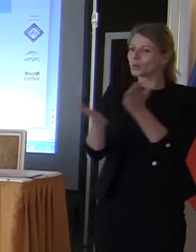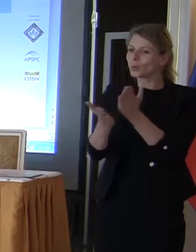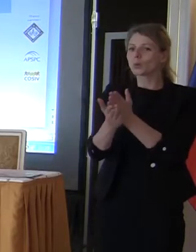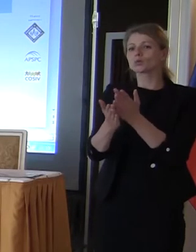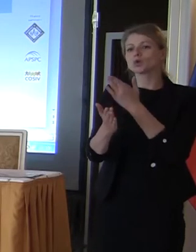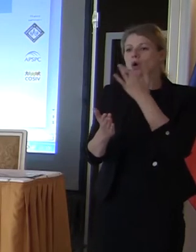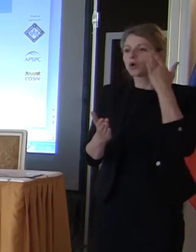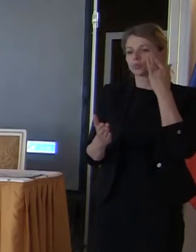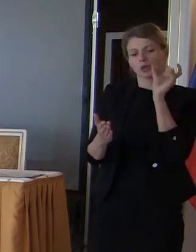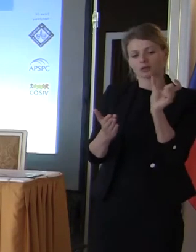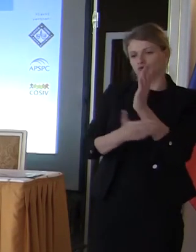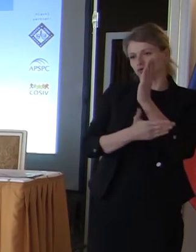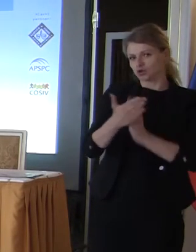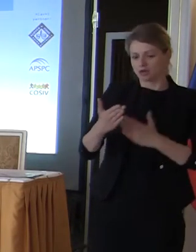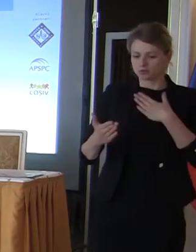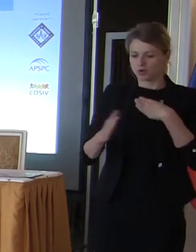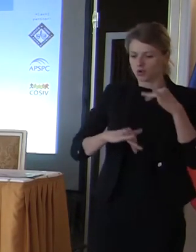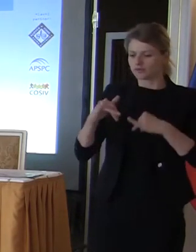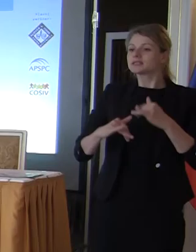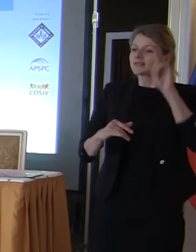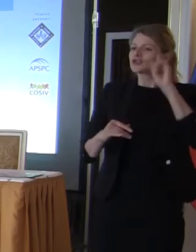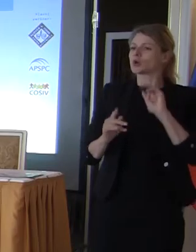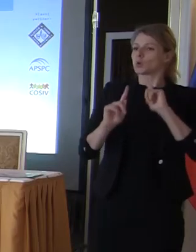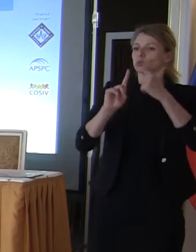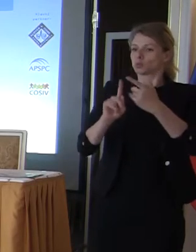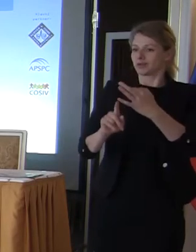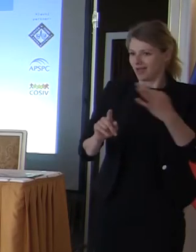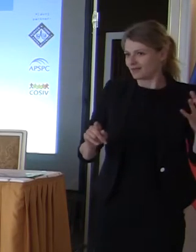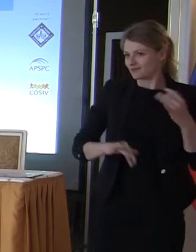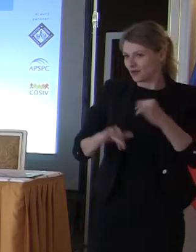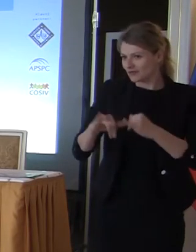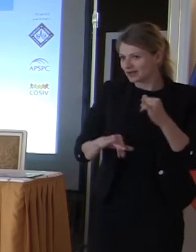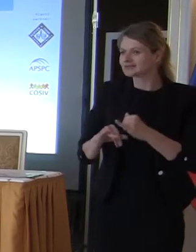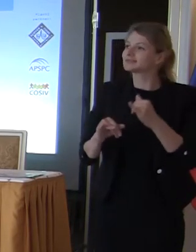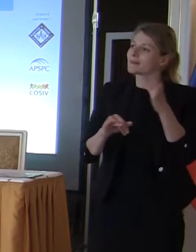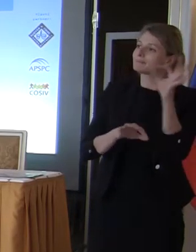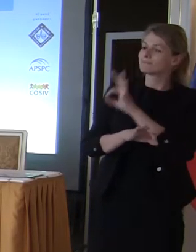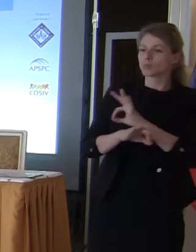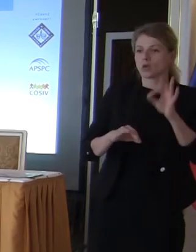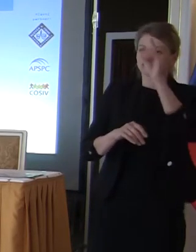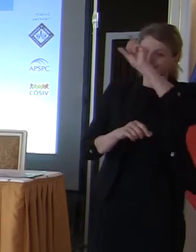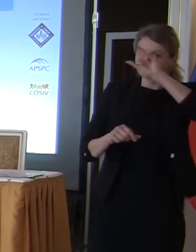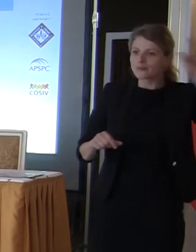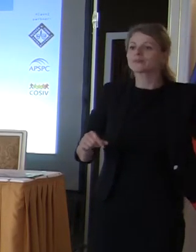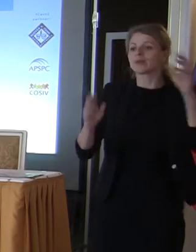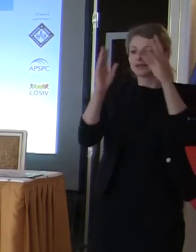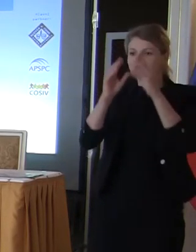V závěrečném bloku našeho druhého dne konference projektu Systémová podpora inkluzivního